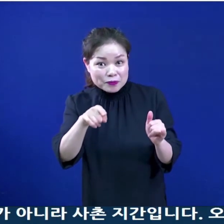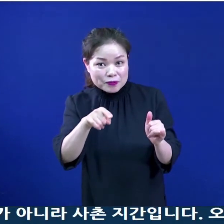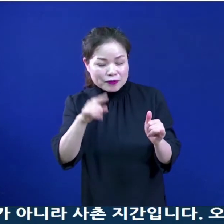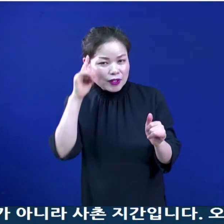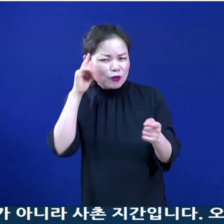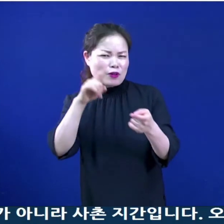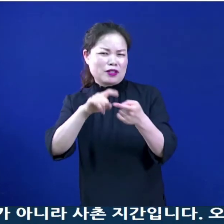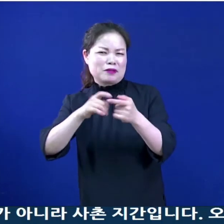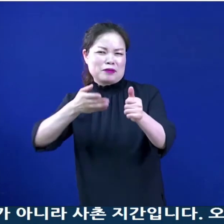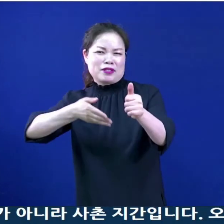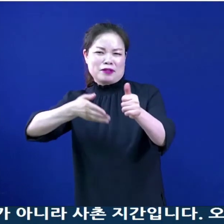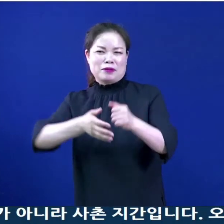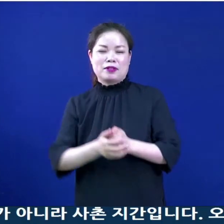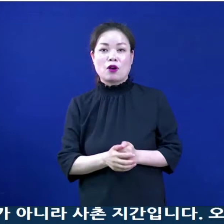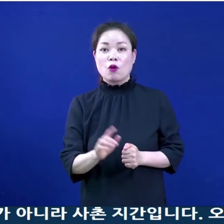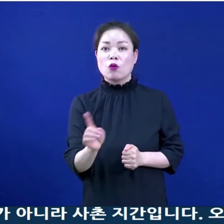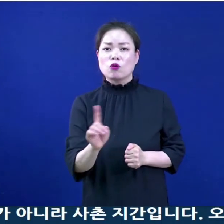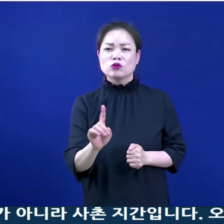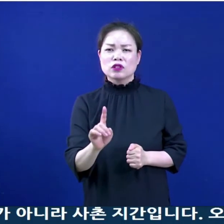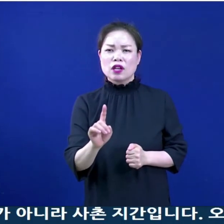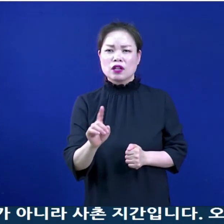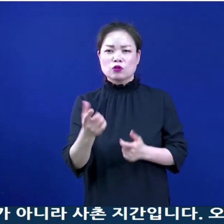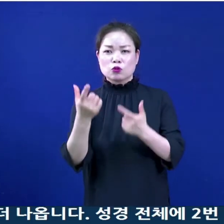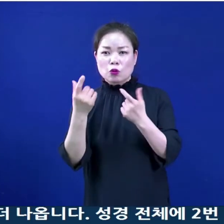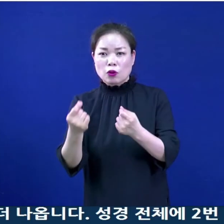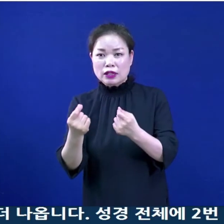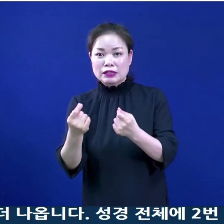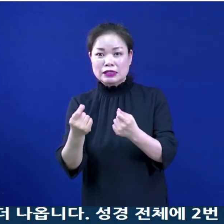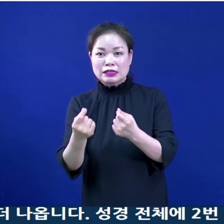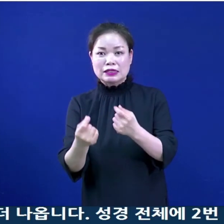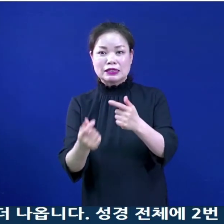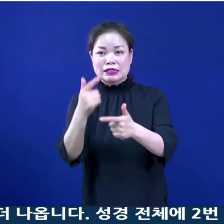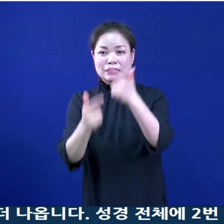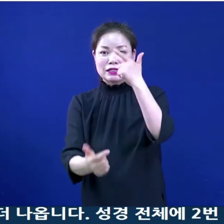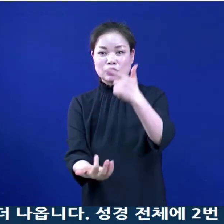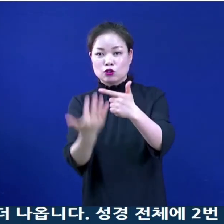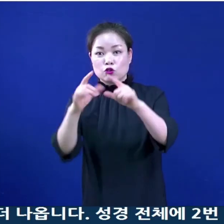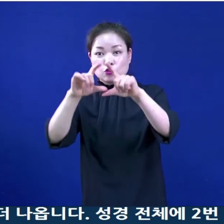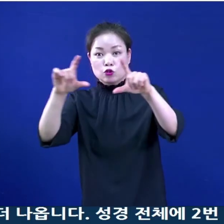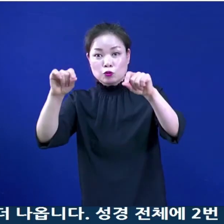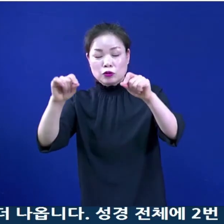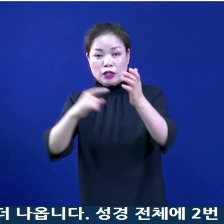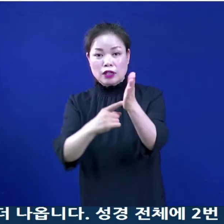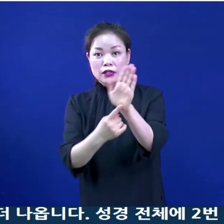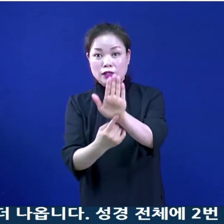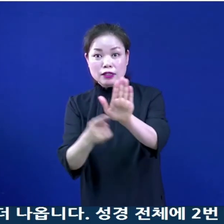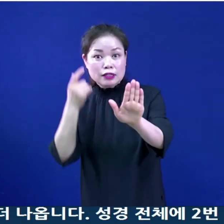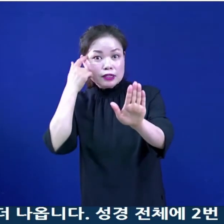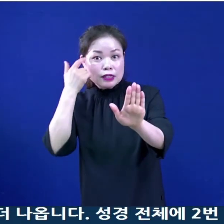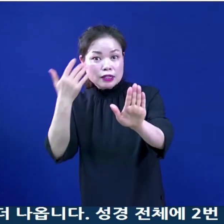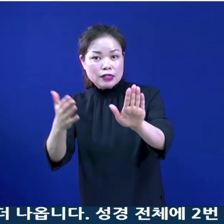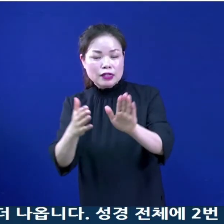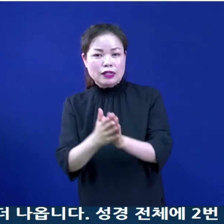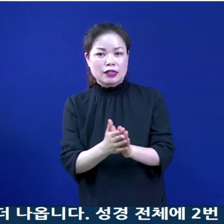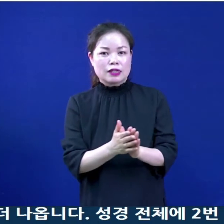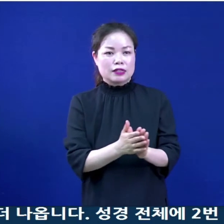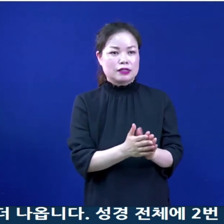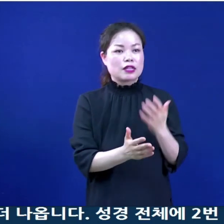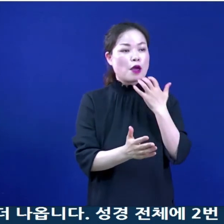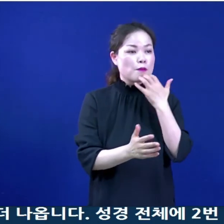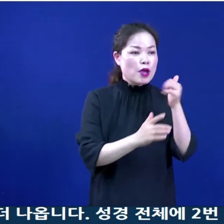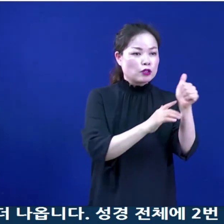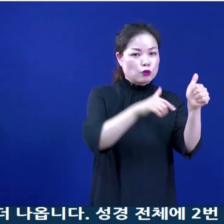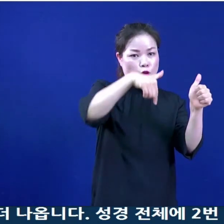관심 가져보시기 바랍니다. 어느 자리에 숯불이 나올까요? 베드로가 가야바의 집에